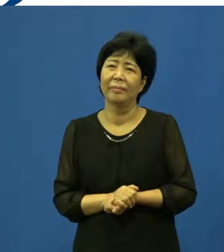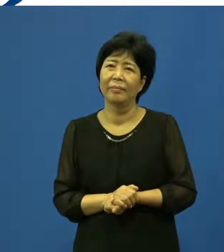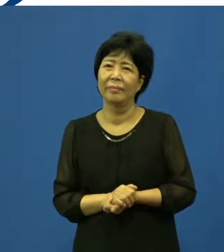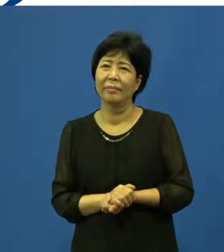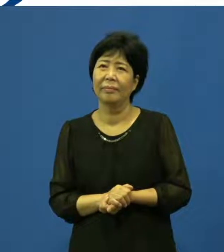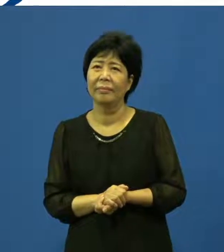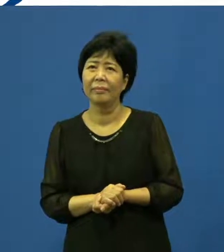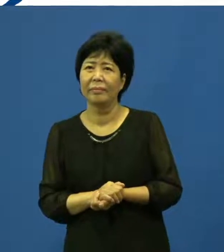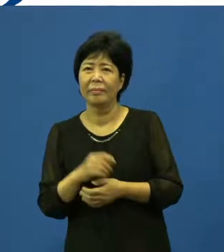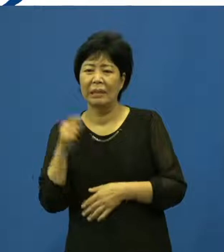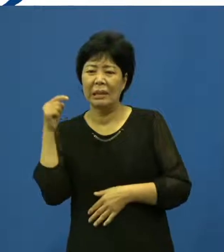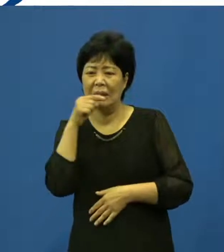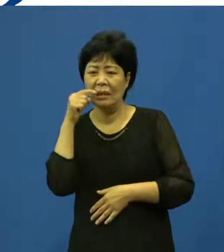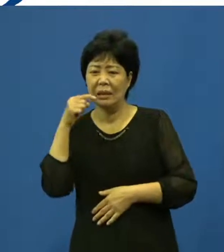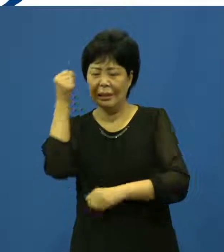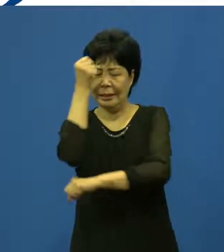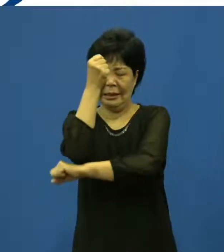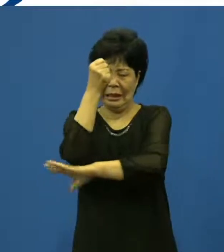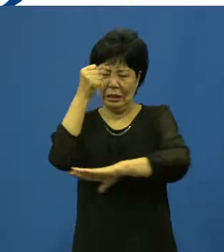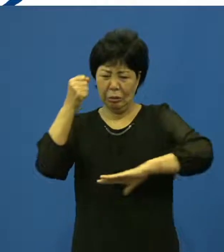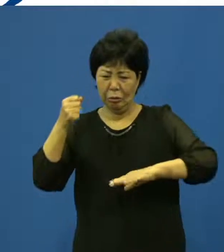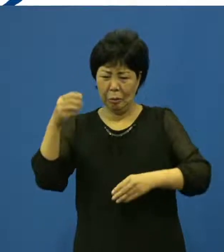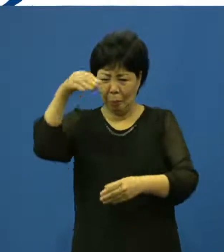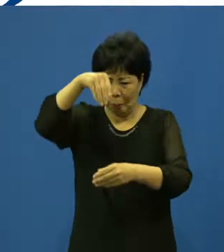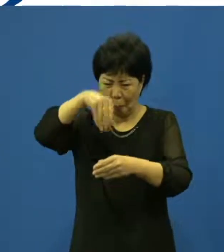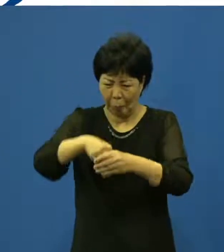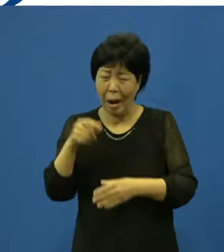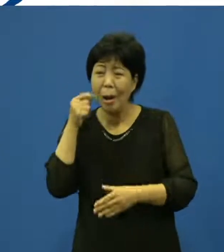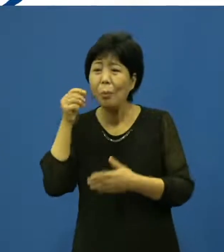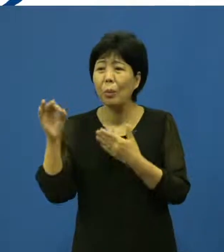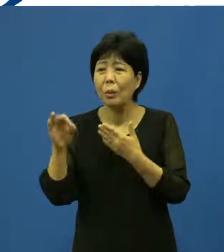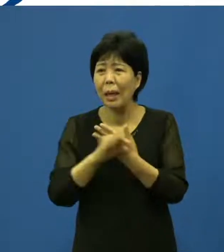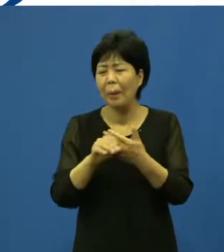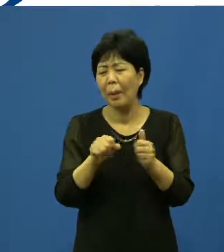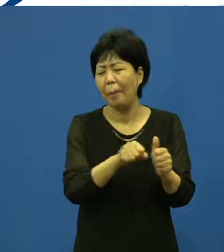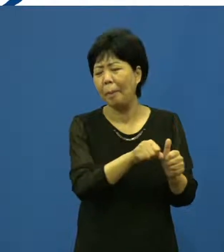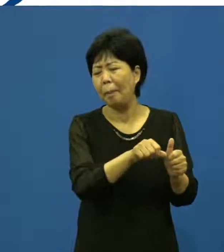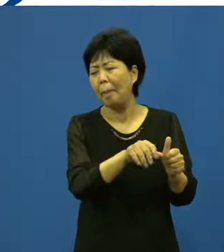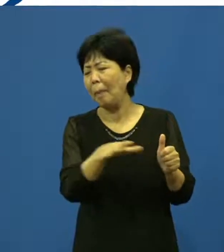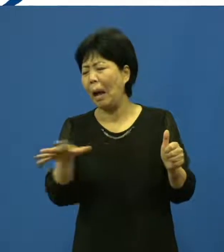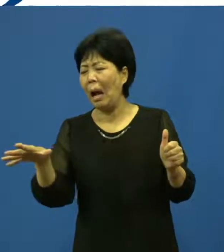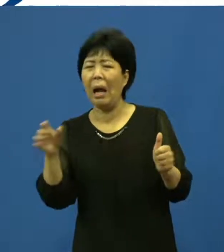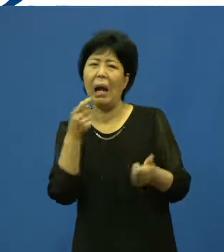냉정한 기준에 들지 못하면 아웃사이더가 되잖아요. 루즈가 되잖아요.